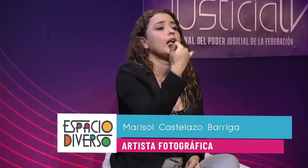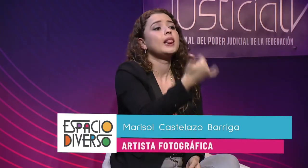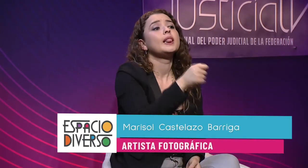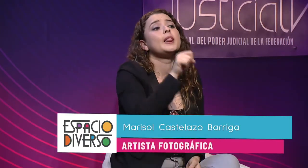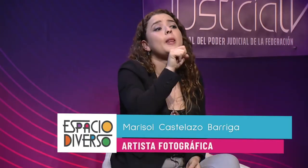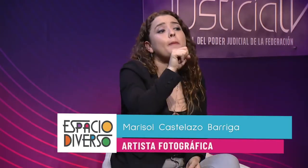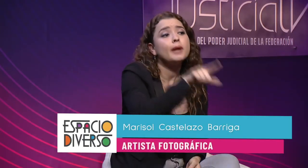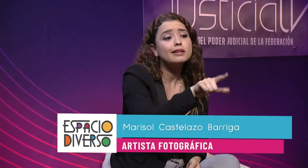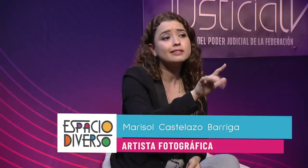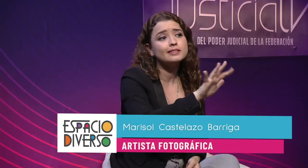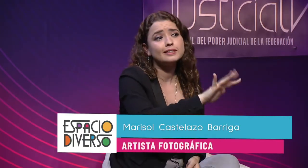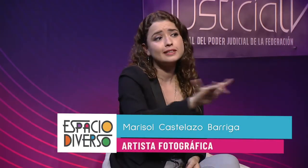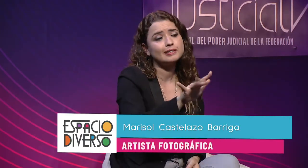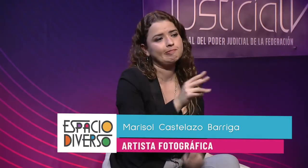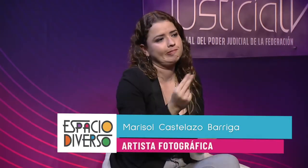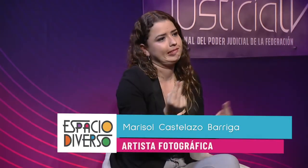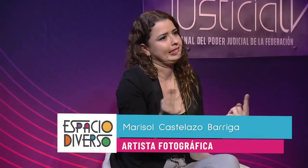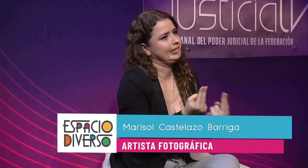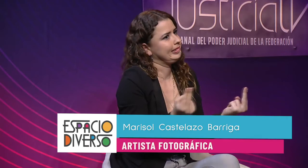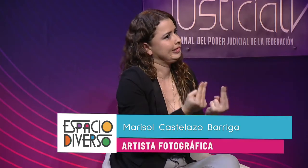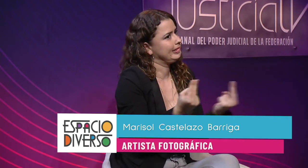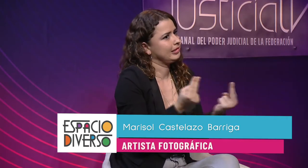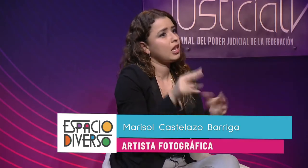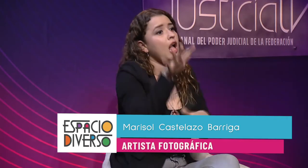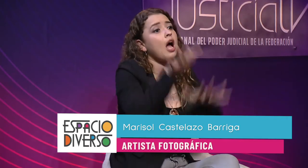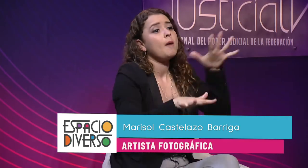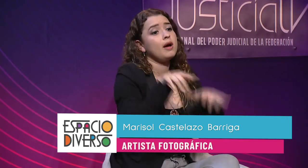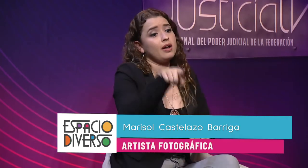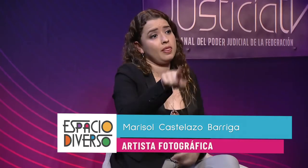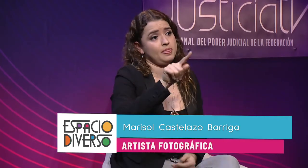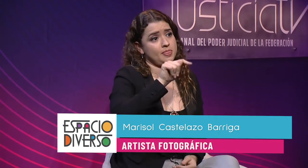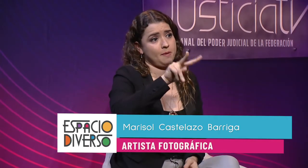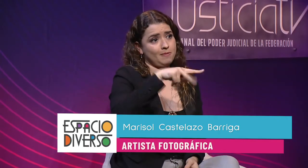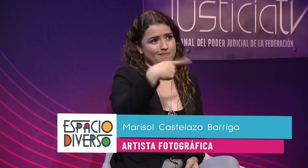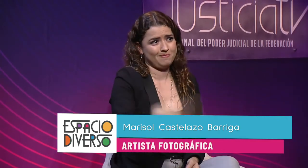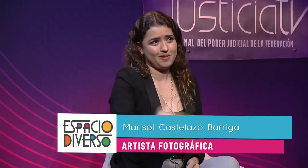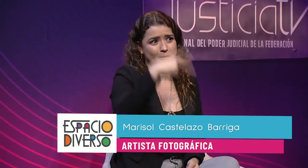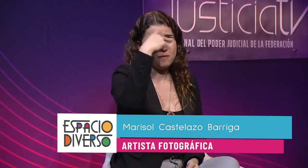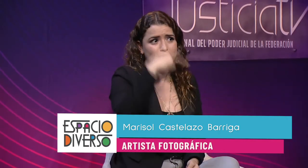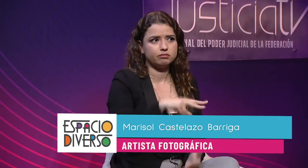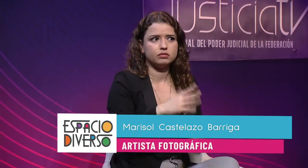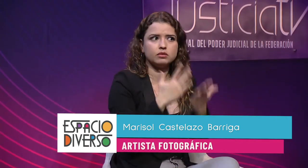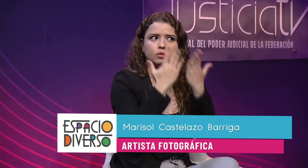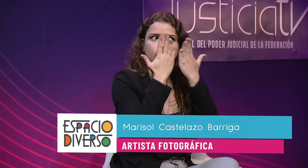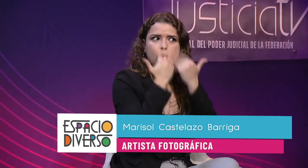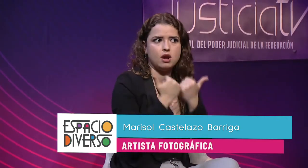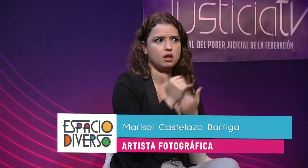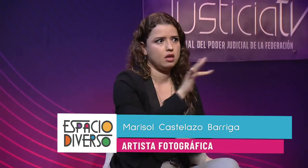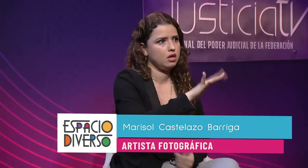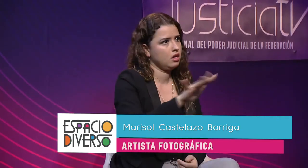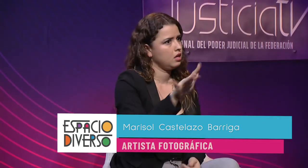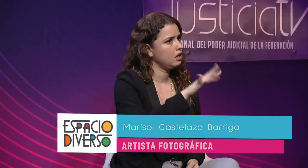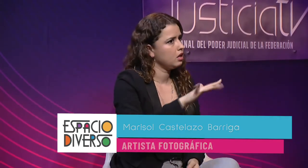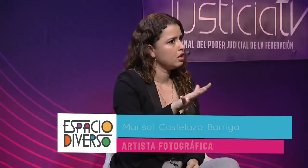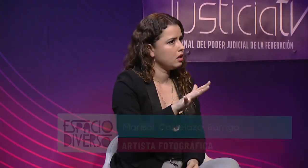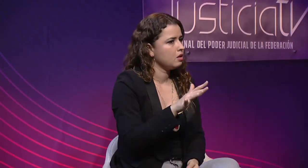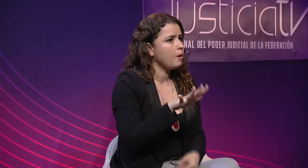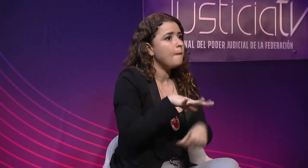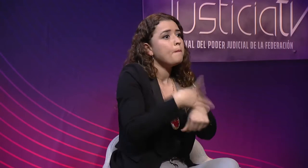ver las señas muy claro, y también los subtitulaje. Aquí en México de verdad no hay programas